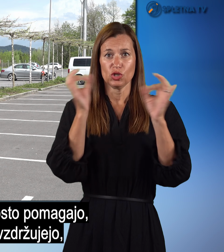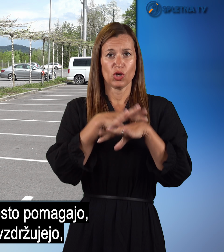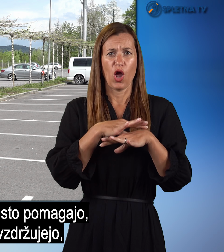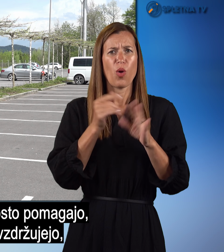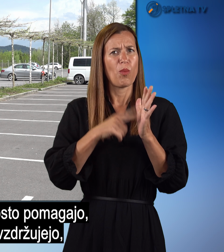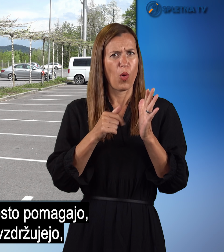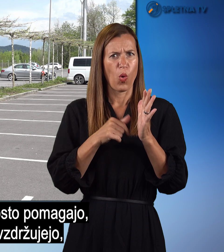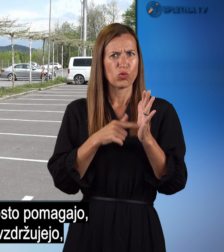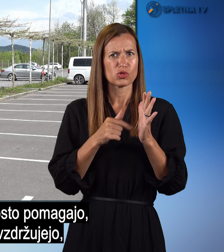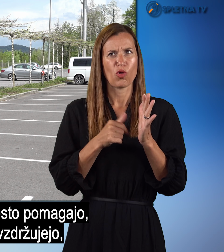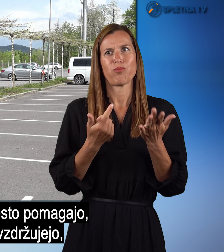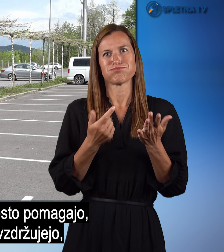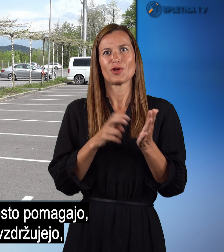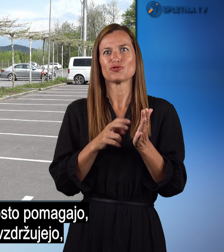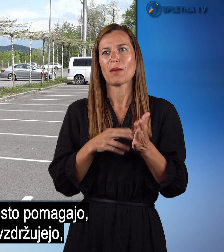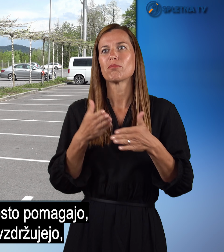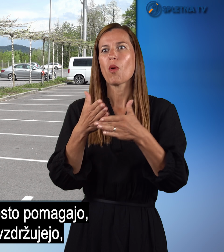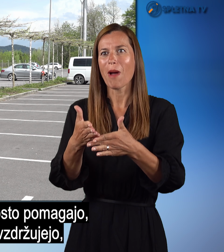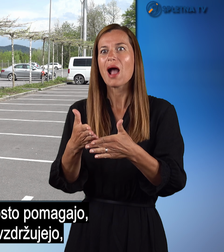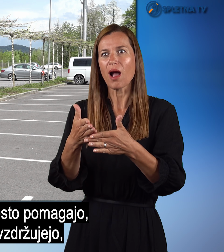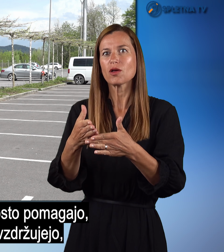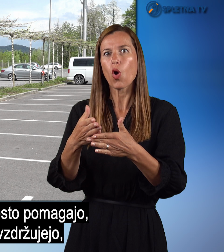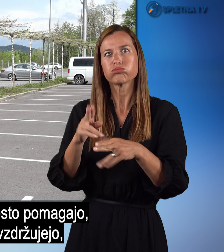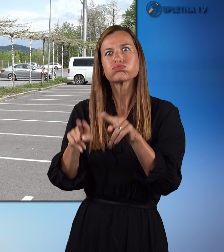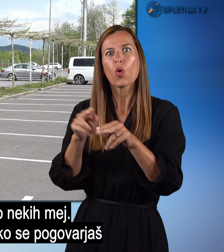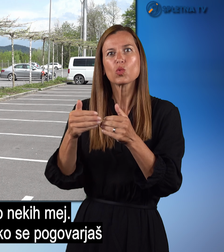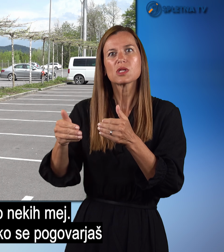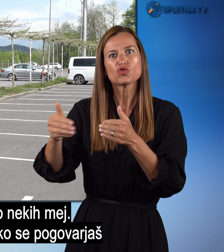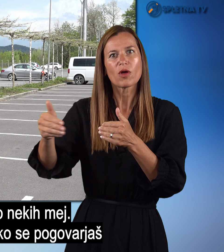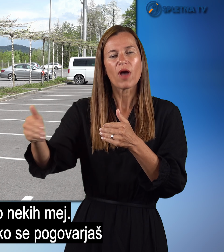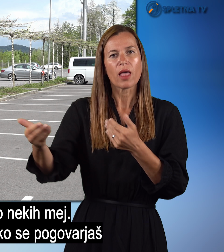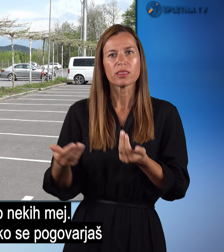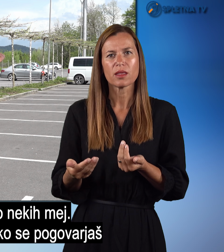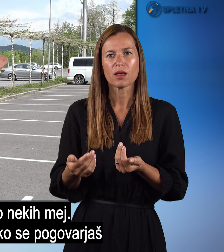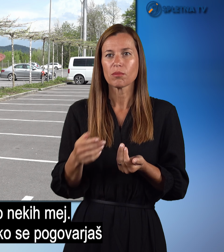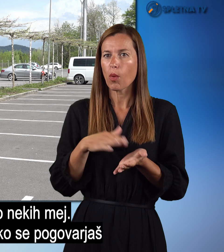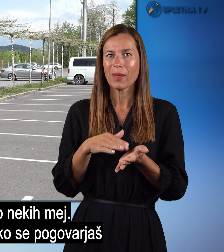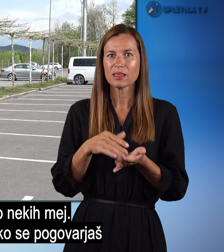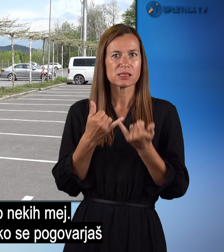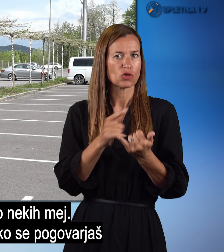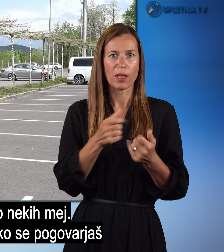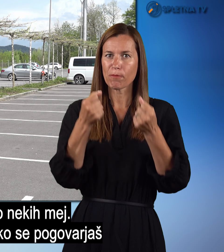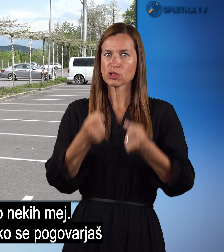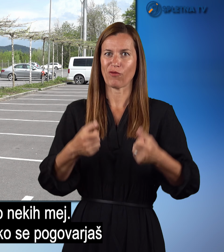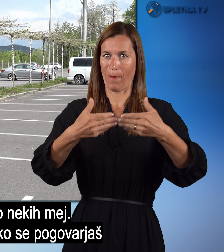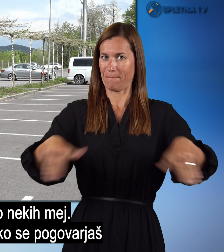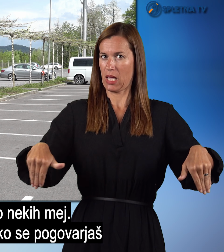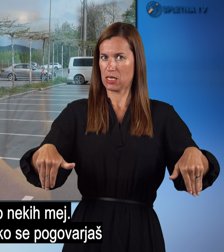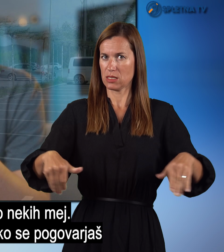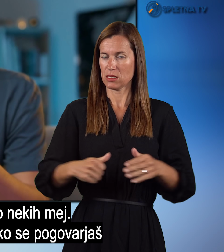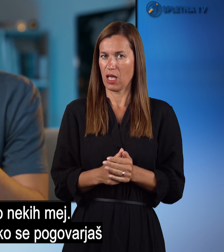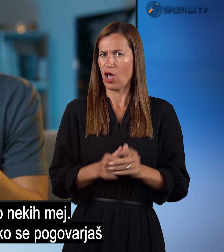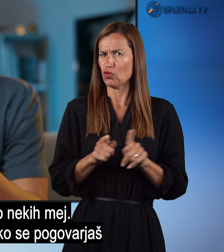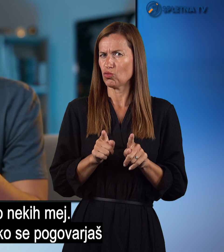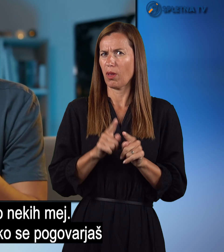Starši pa žal pogosto to pomagajo tako, da to vzdržujejo, ne? In ne postavijo nekih mej. Pogosto se